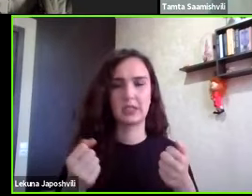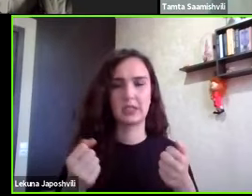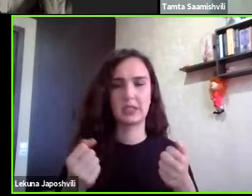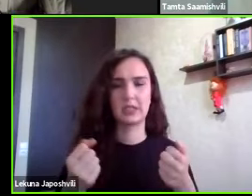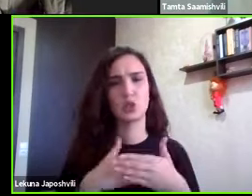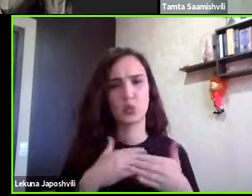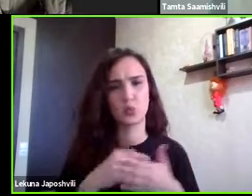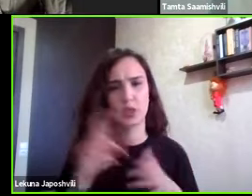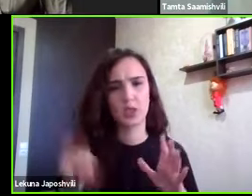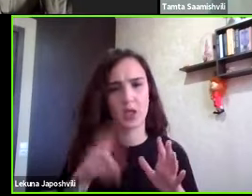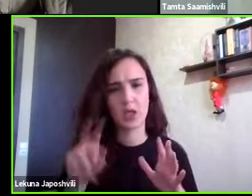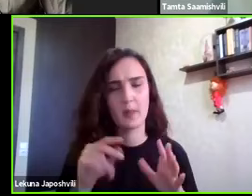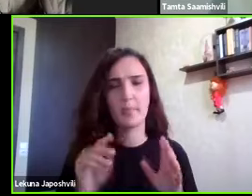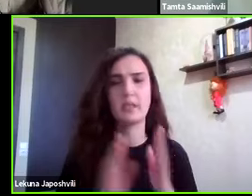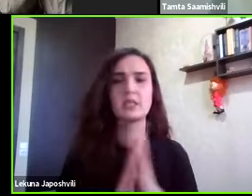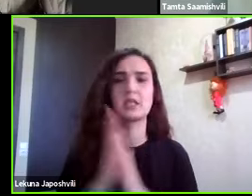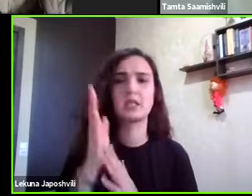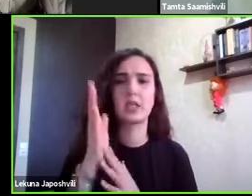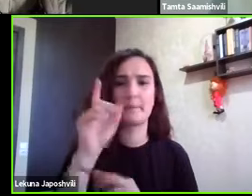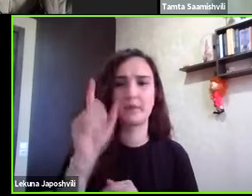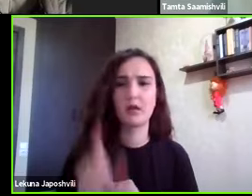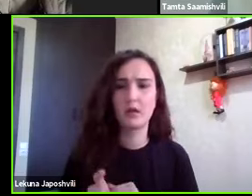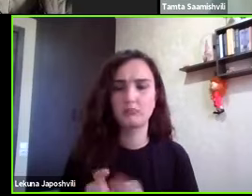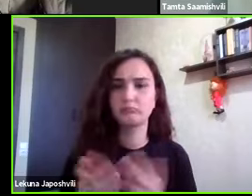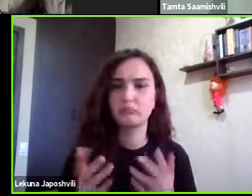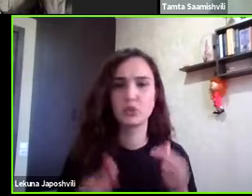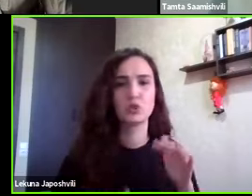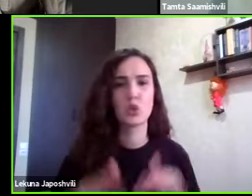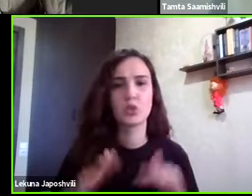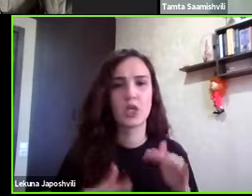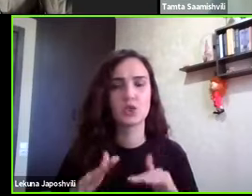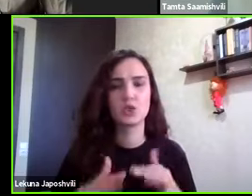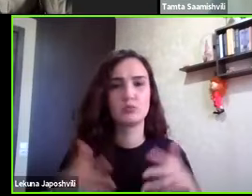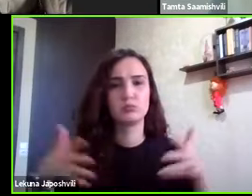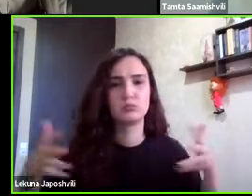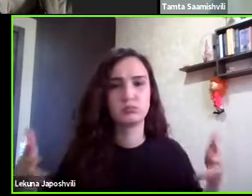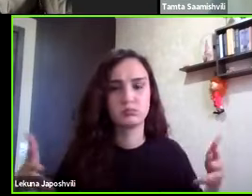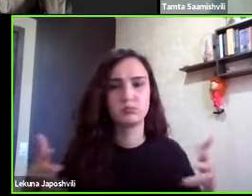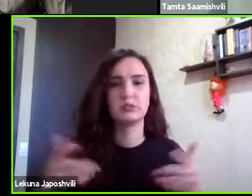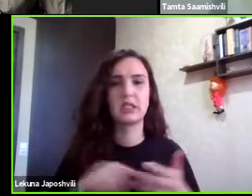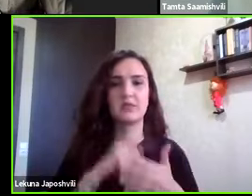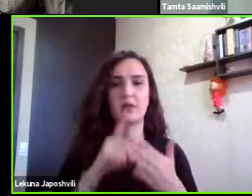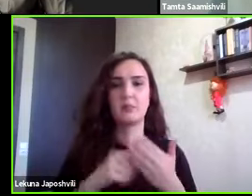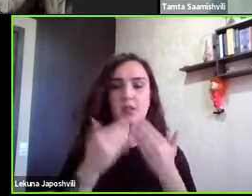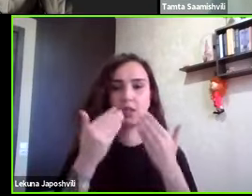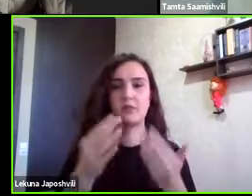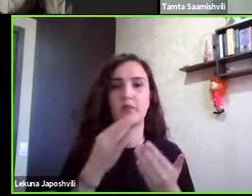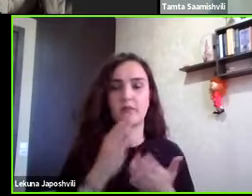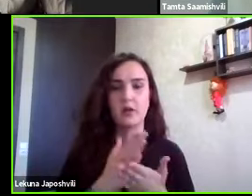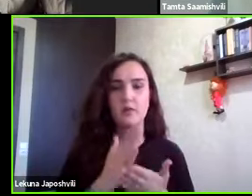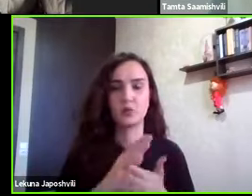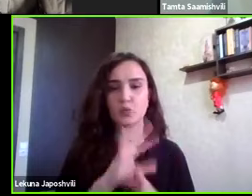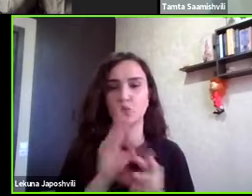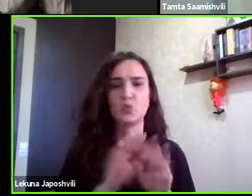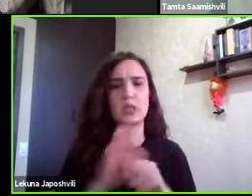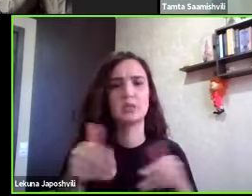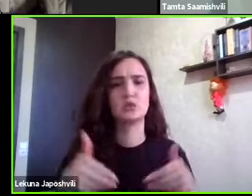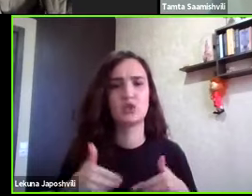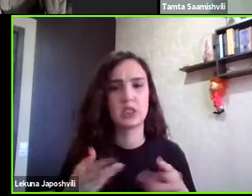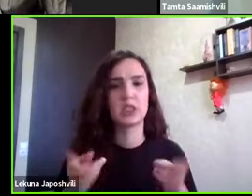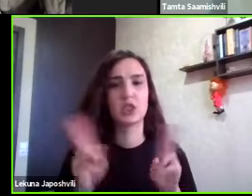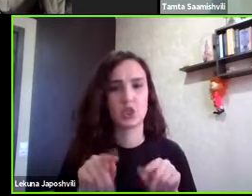ჯამრთელია, აქტიურია, იზრდება სიმაღლეში, წონაში, კითხვები გვაქვს შემდეგნაირი: სრულიად